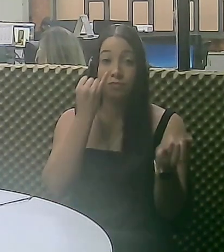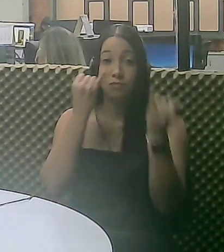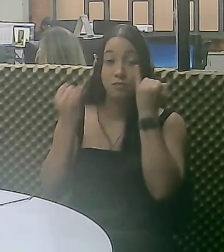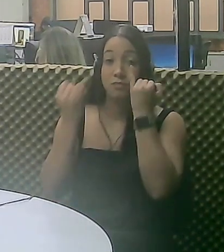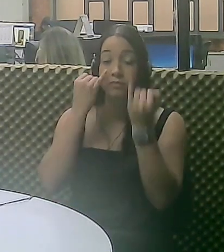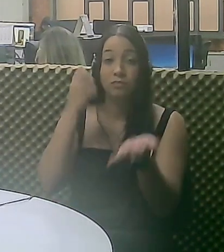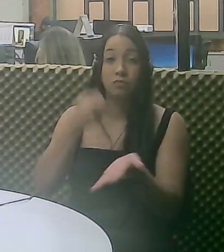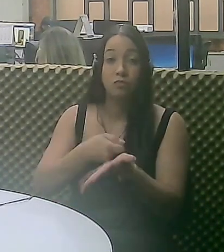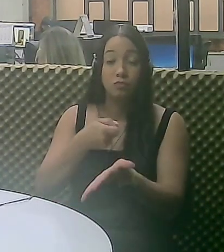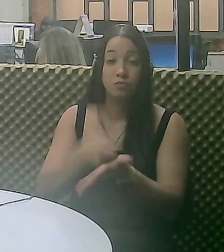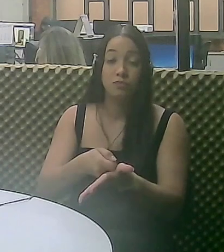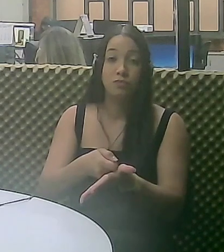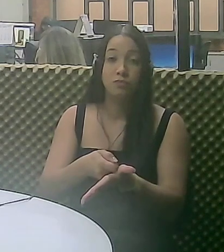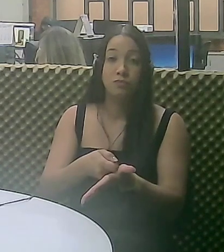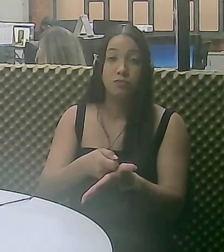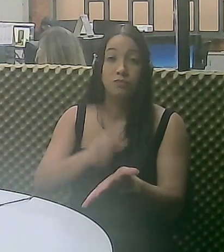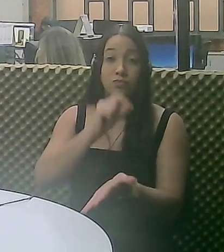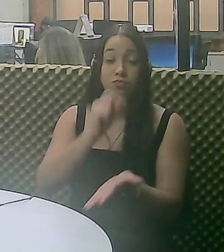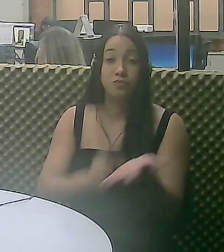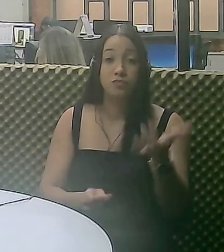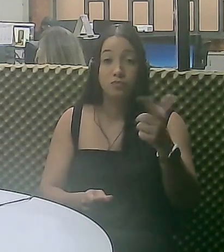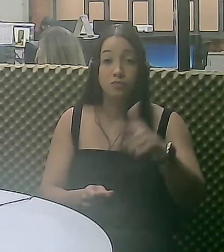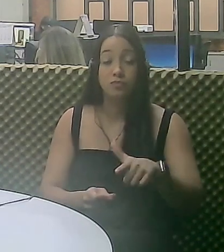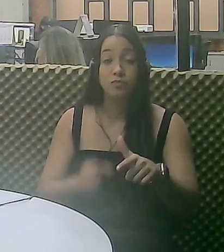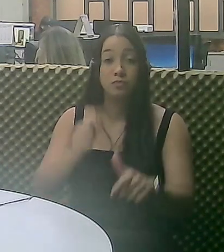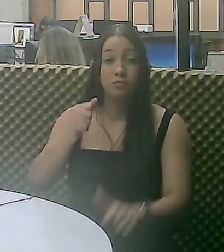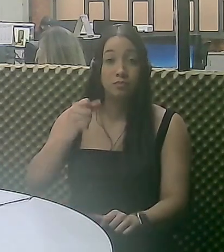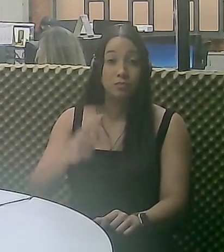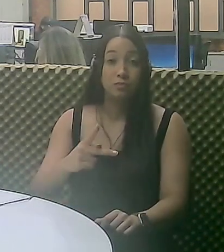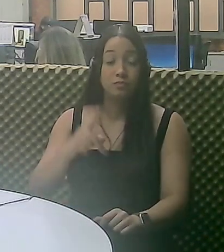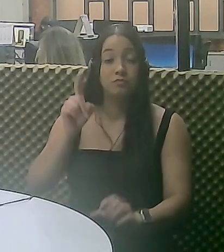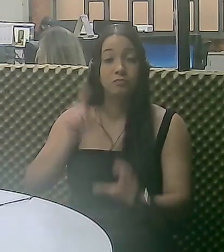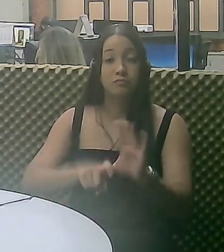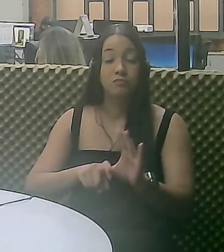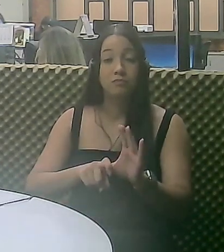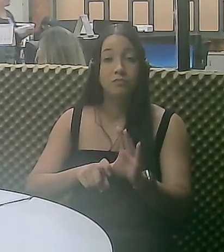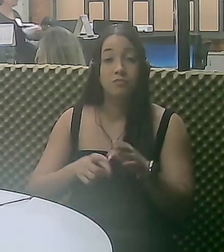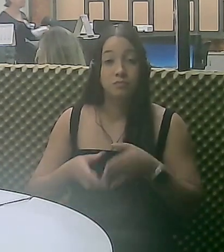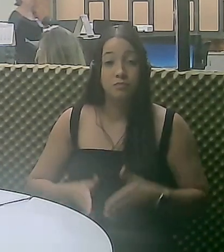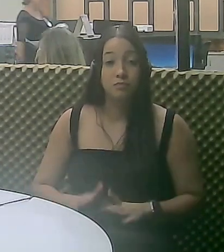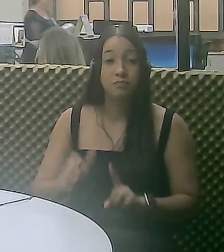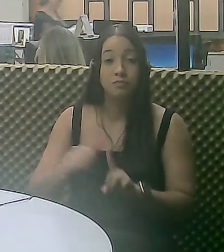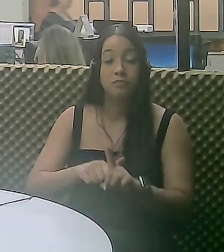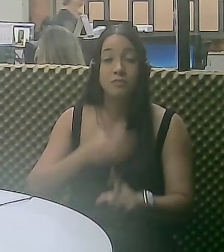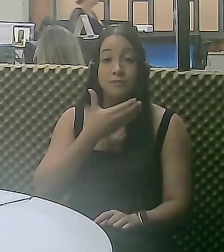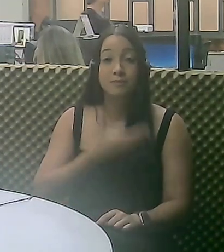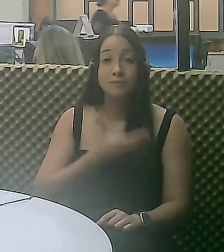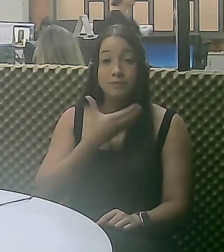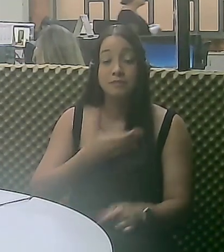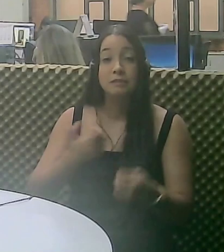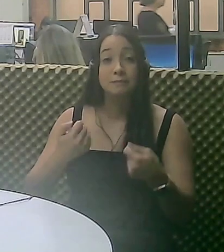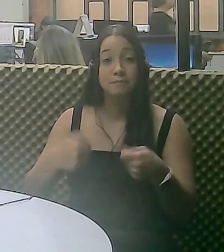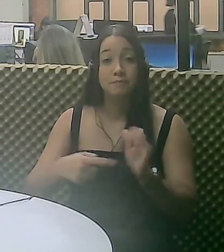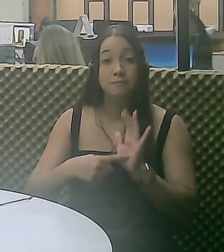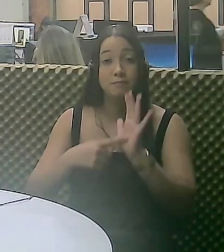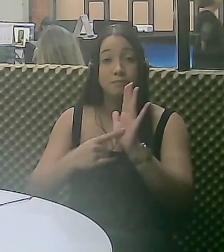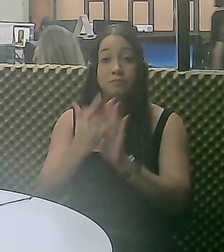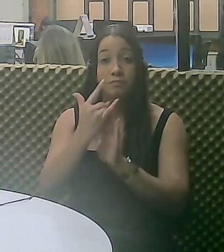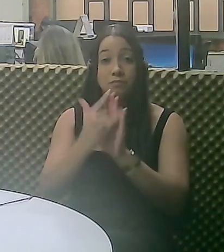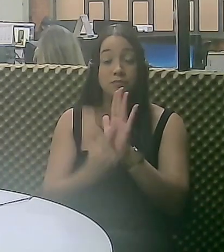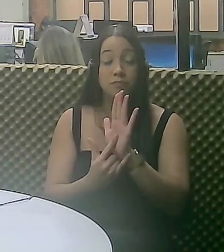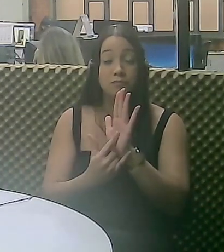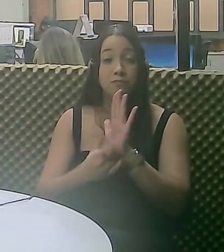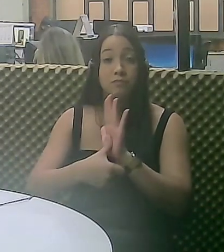é obrigatória. Para se recadastrar, os aposentados e pensionistas nascidos no mês de dezembro precisam apresentar documento